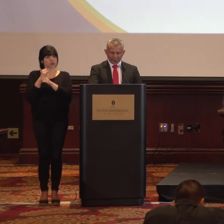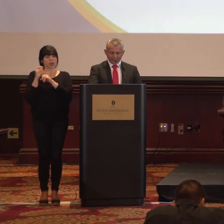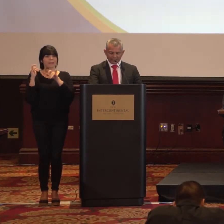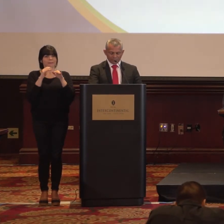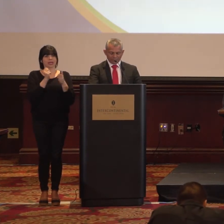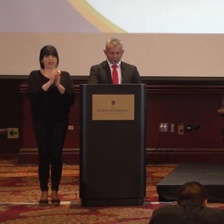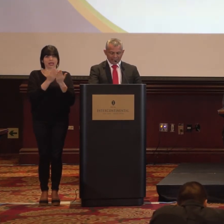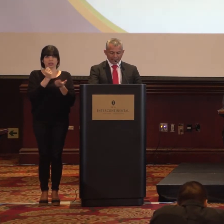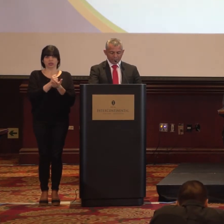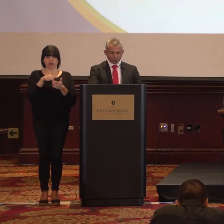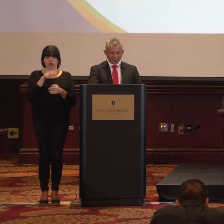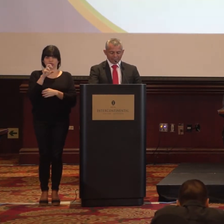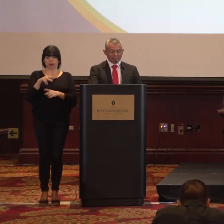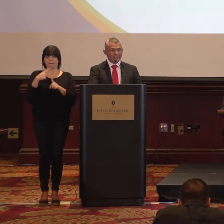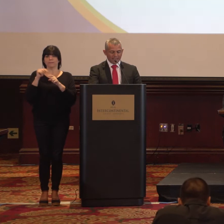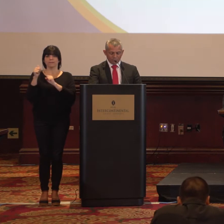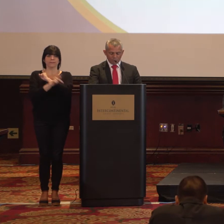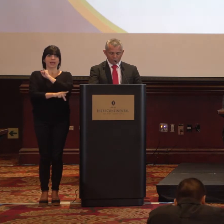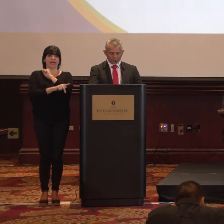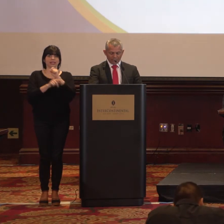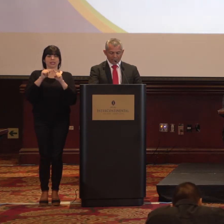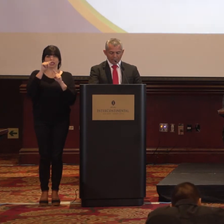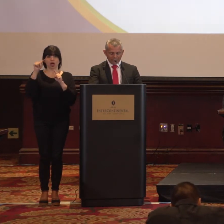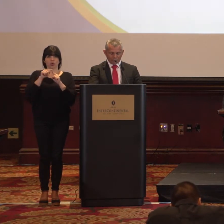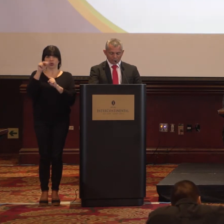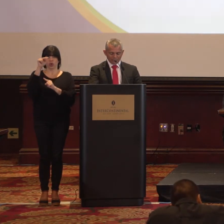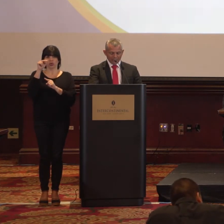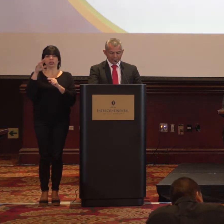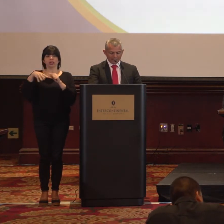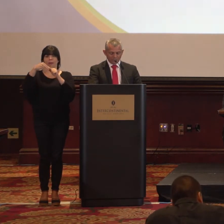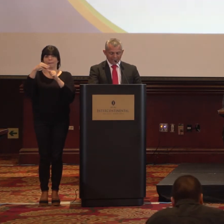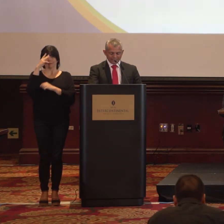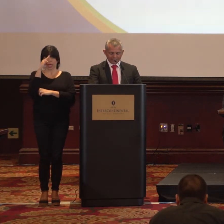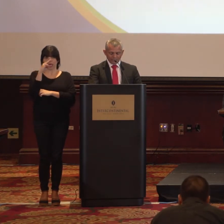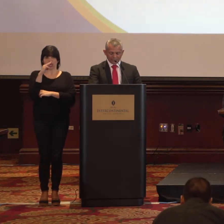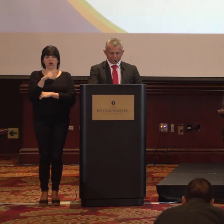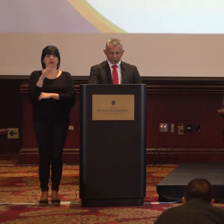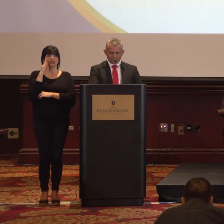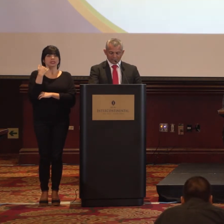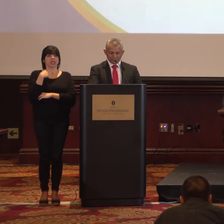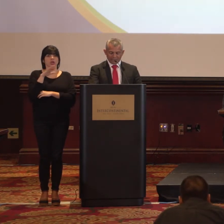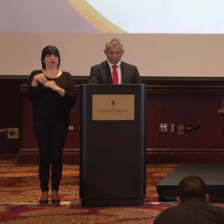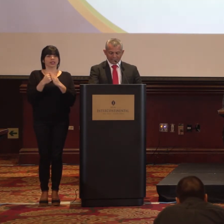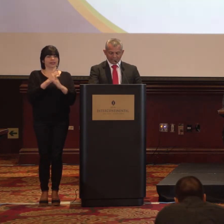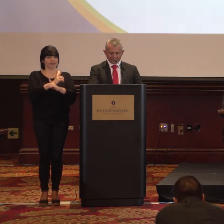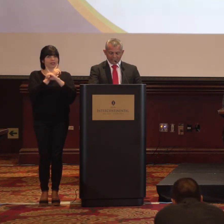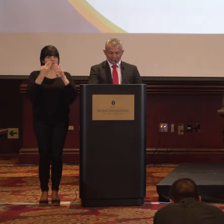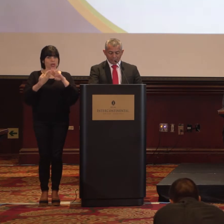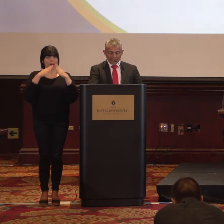extranjería de Costa Rica y de los países del triángulo Norte y México señoras y señores Defensores de los